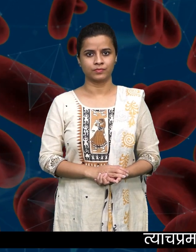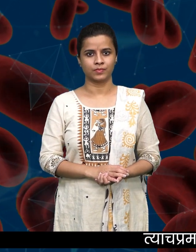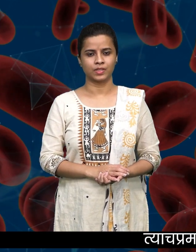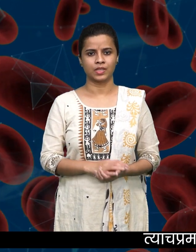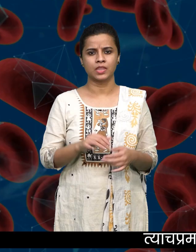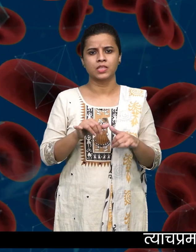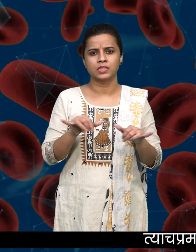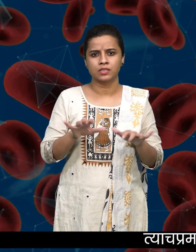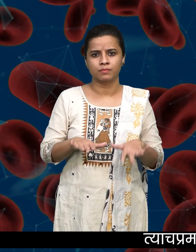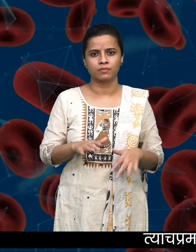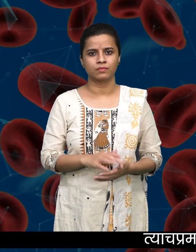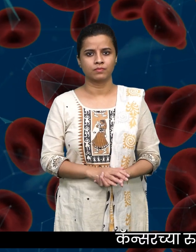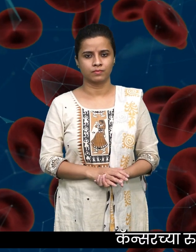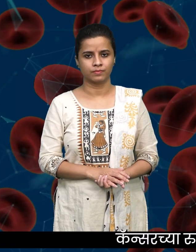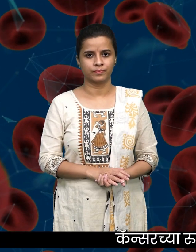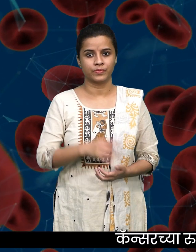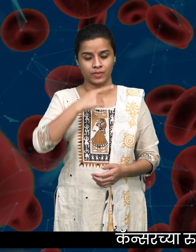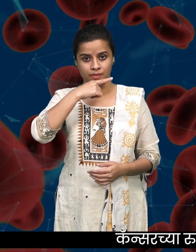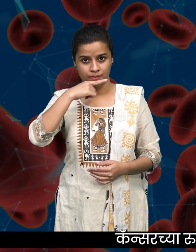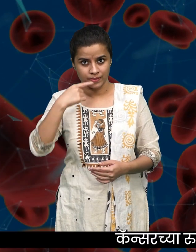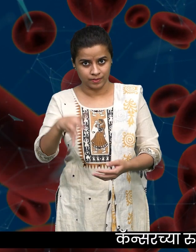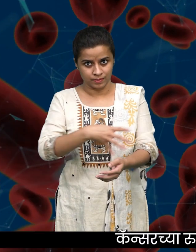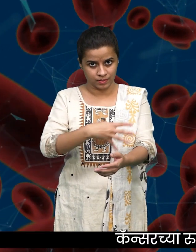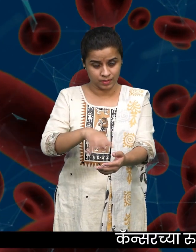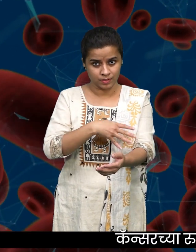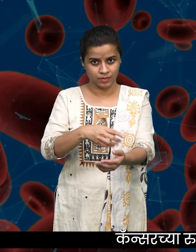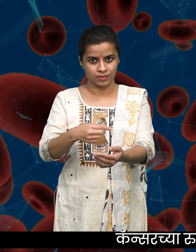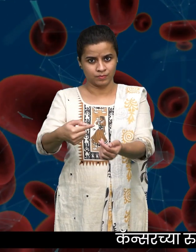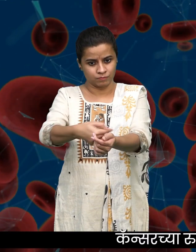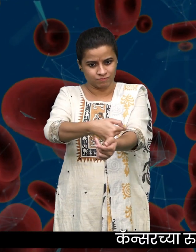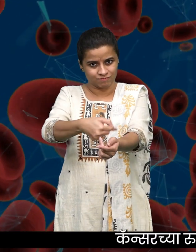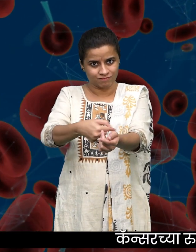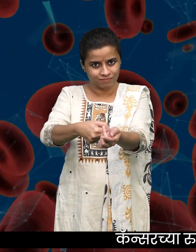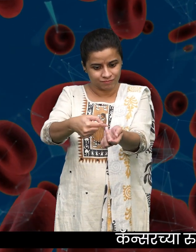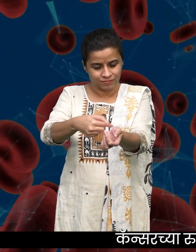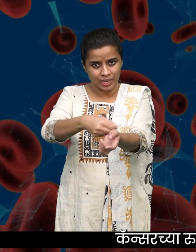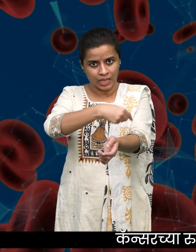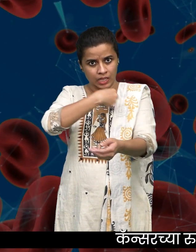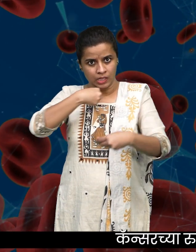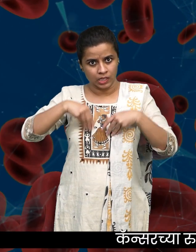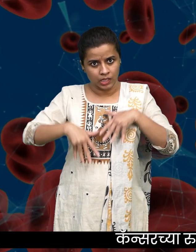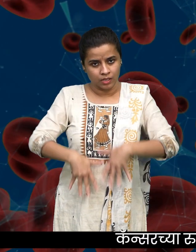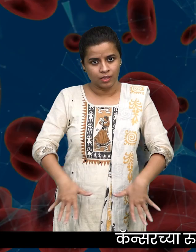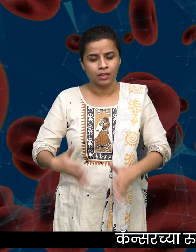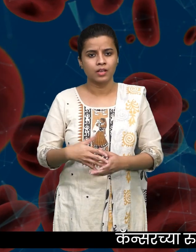त्याचप्रमाणे ॲनिमिया, थॅलेसेमिया आणि कॅन्सरच्या रुग्णांच्या बाबतीत रक्त चढवले जाते.